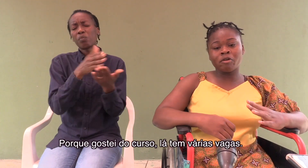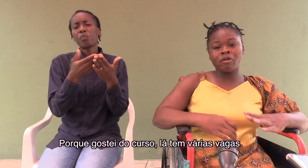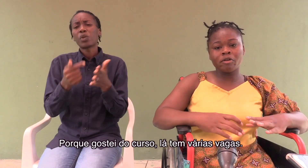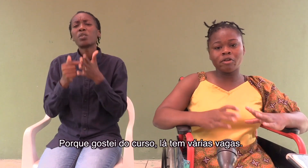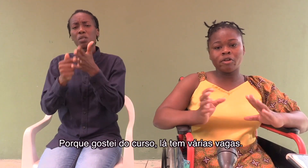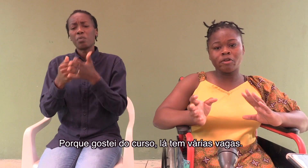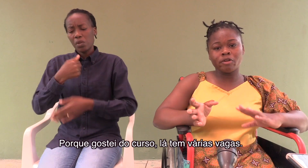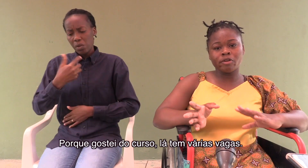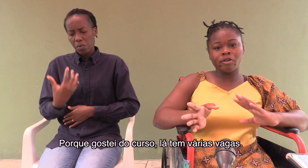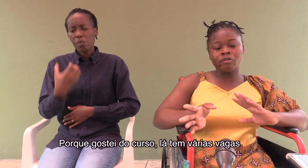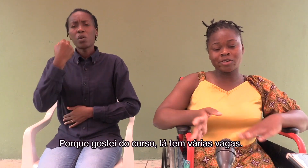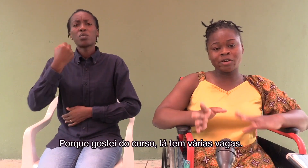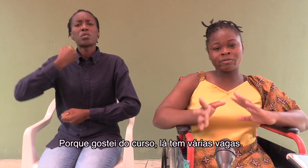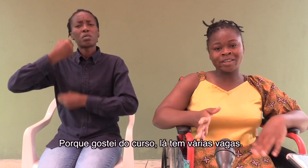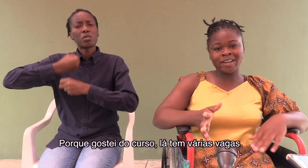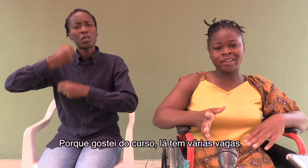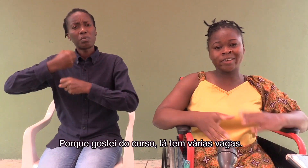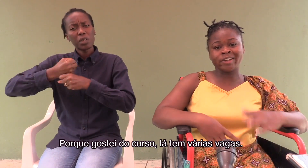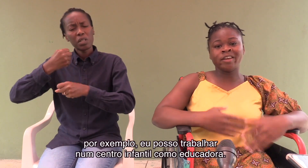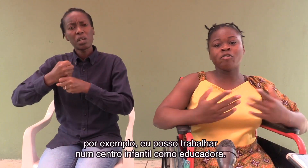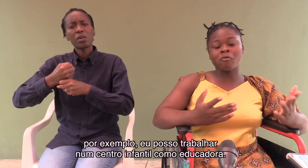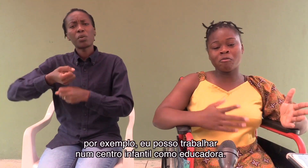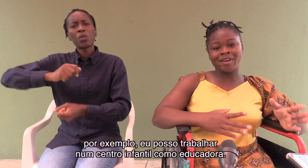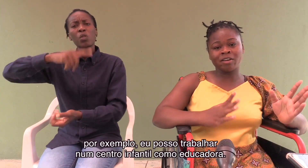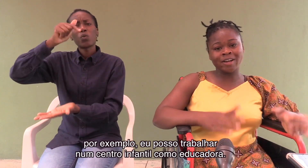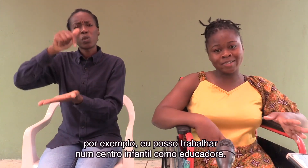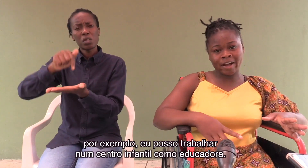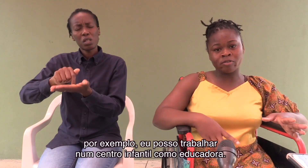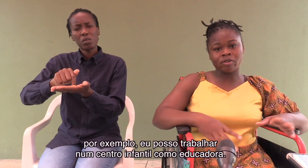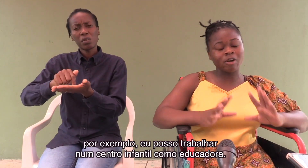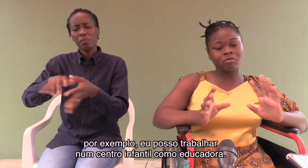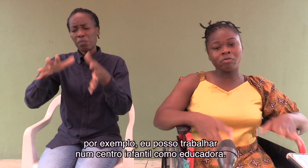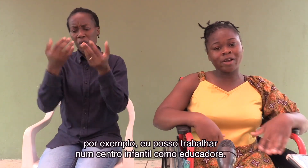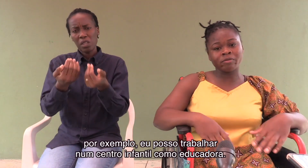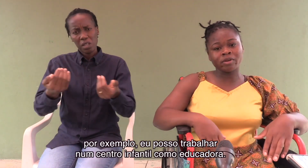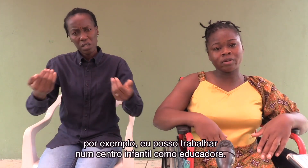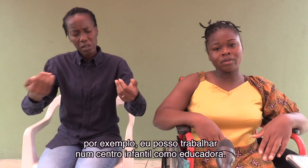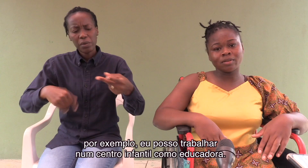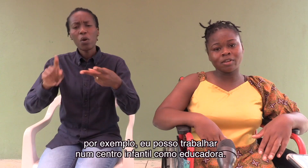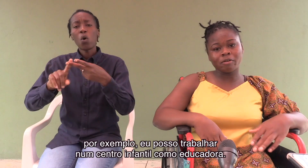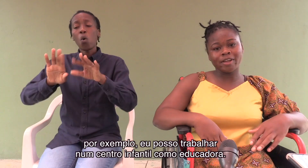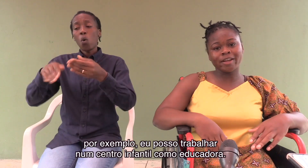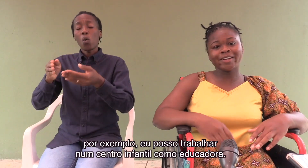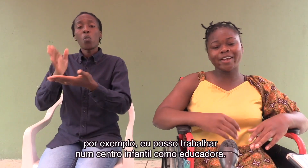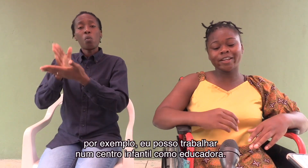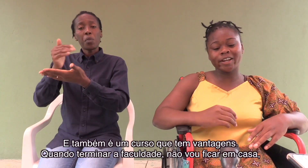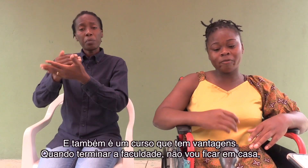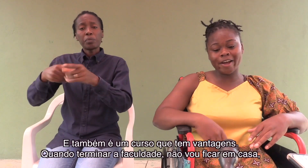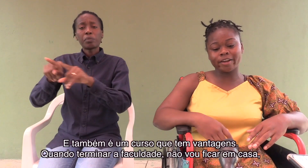curso. Porque lá tem várias vagas. Por exemplo, eu posso trabalhar no centro infantil como educadora. E também é um